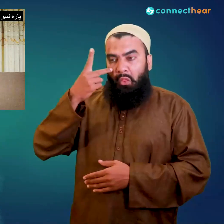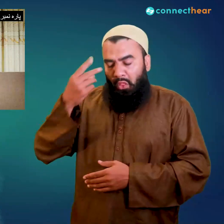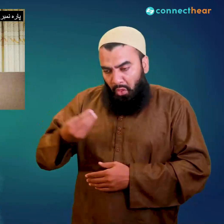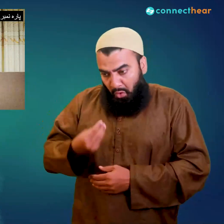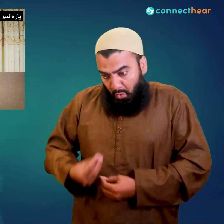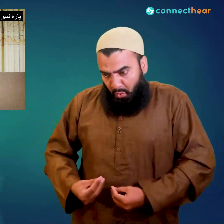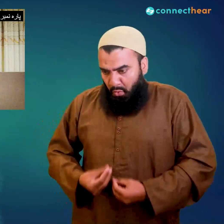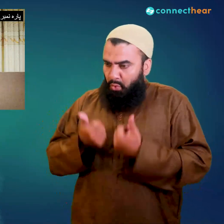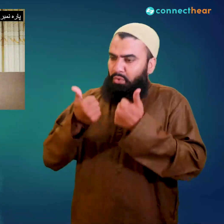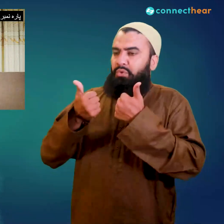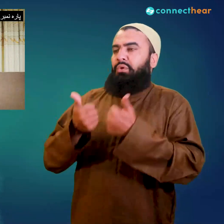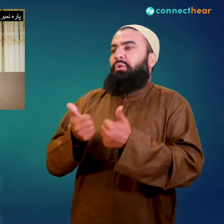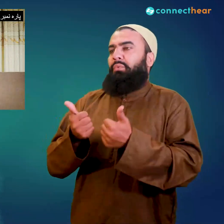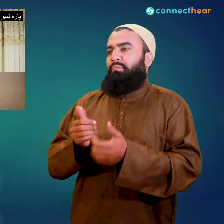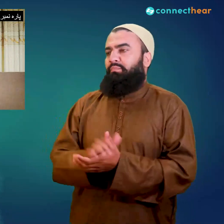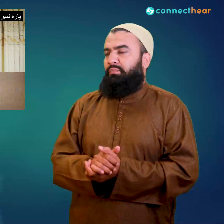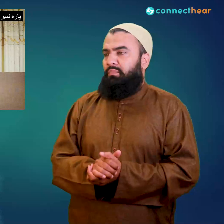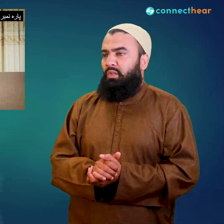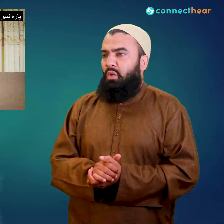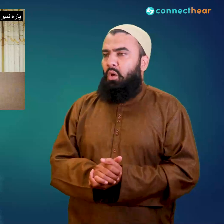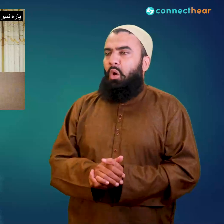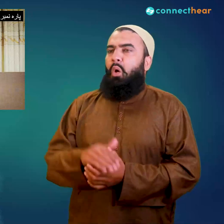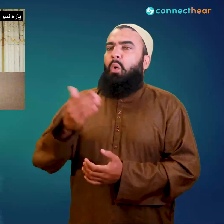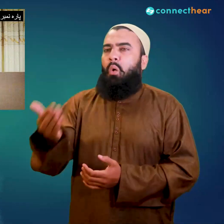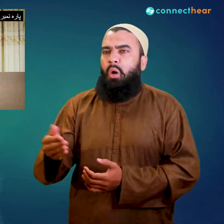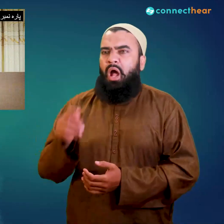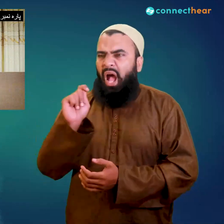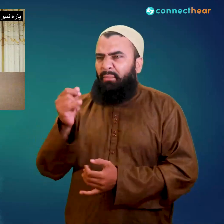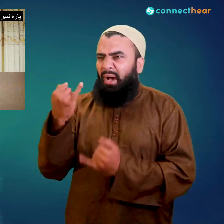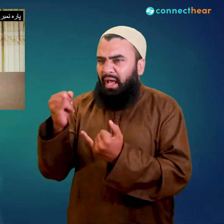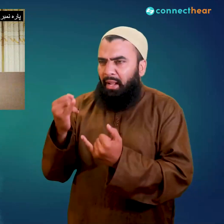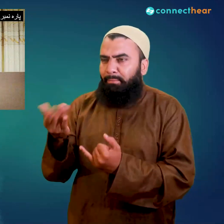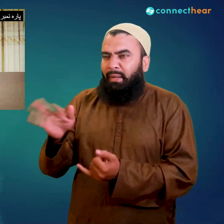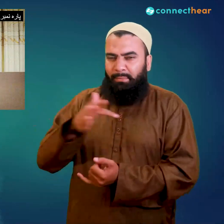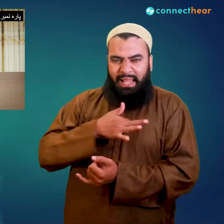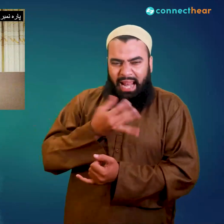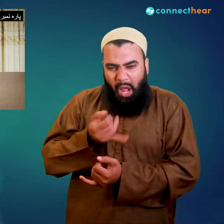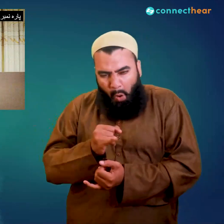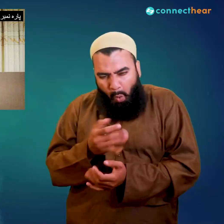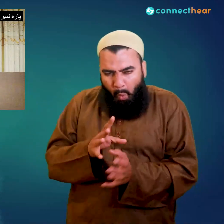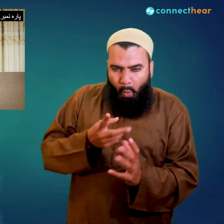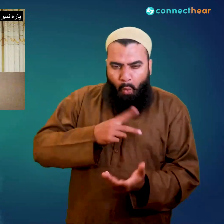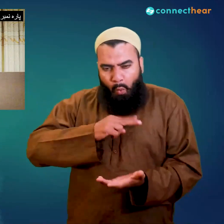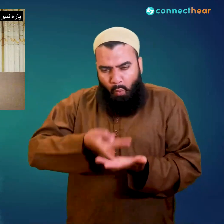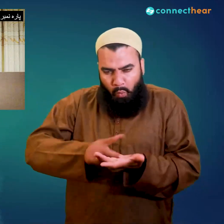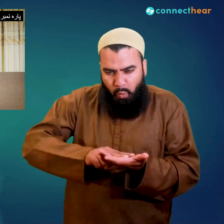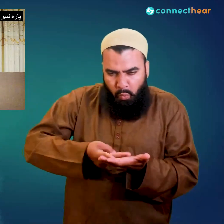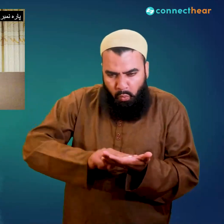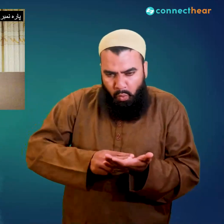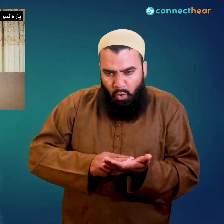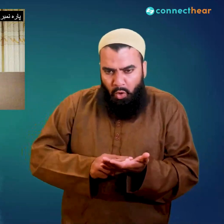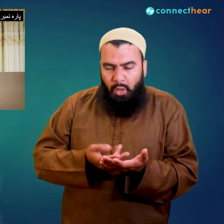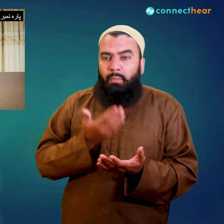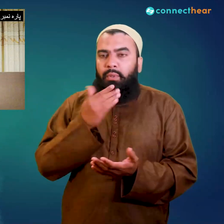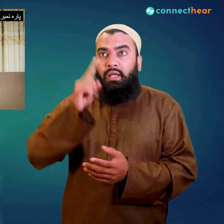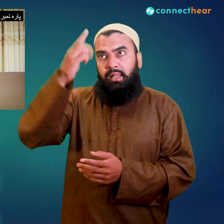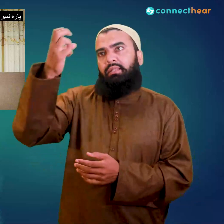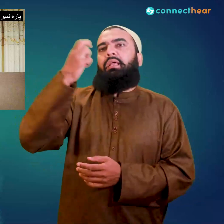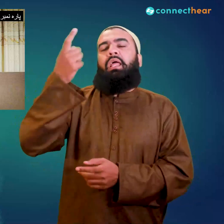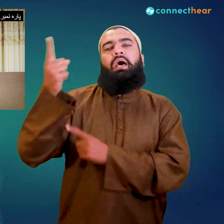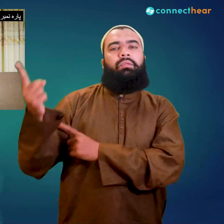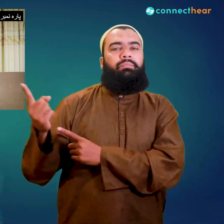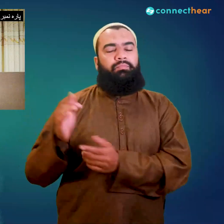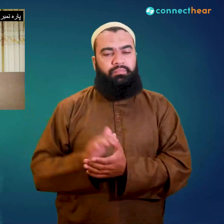عمل اللہ کے ہاں مقبول ہو گیا۔ تو یہ آیت مبارکہ الذین آمنوا وتطمئن قلوبہم بذکر